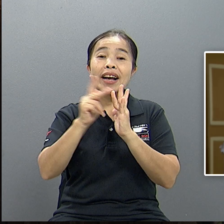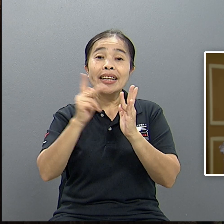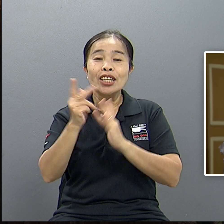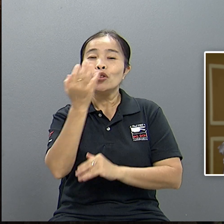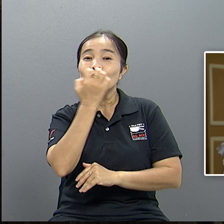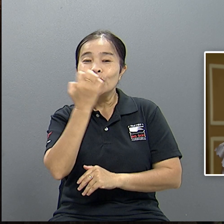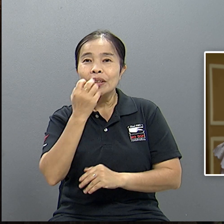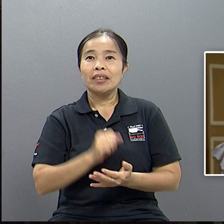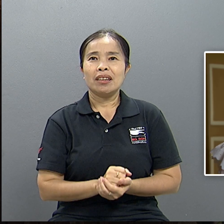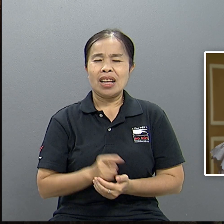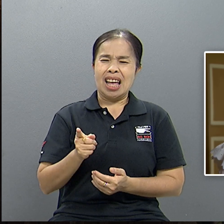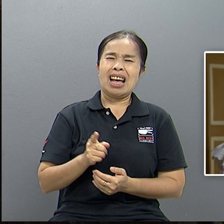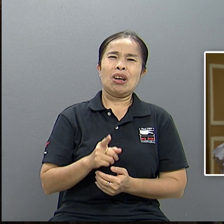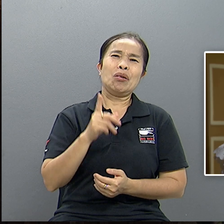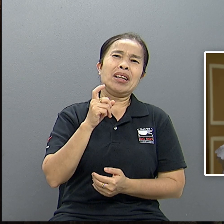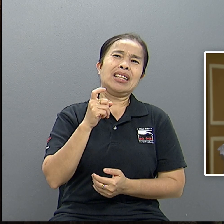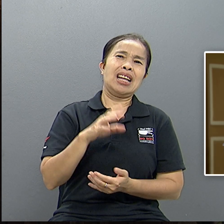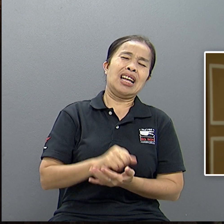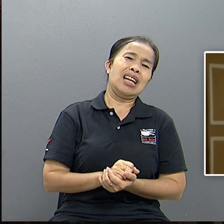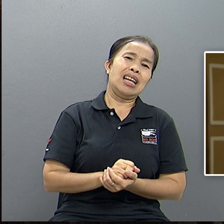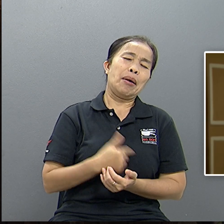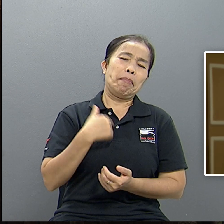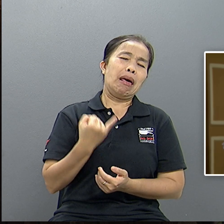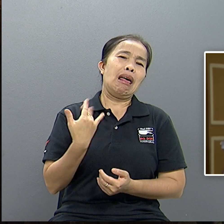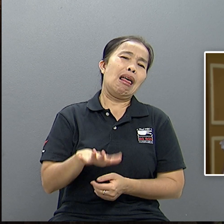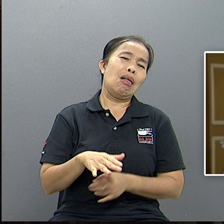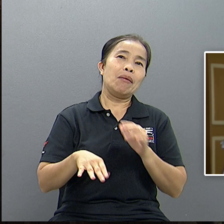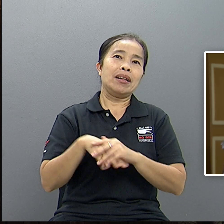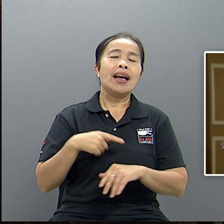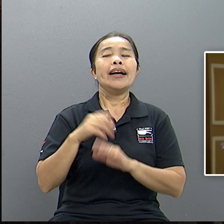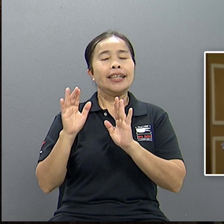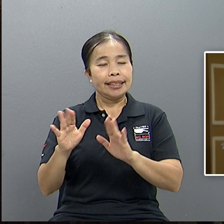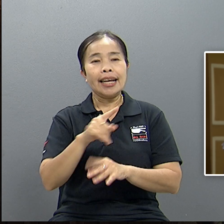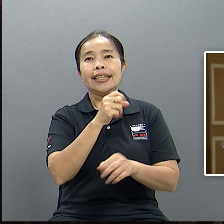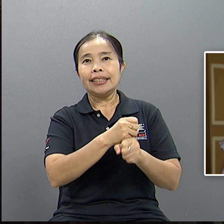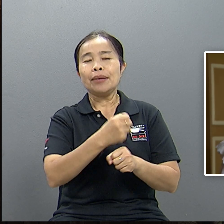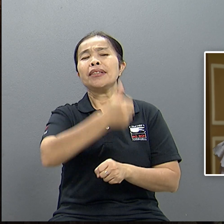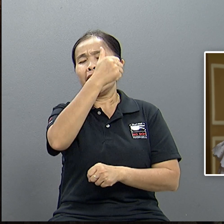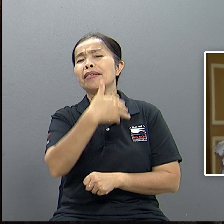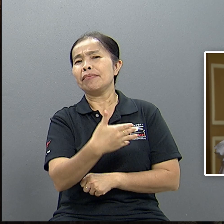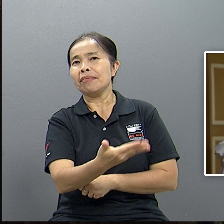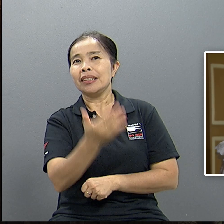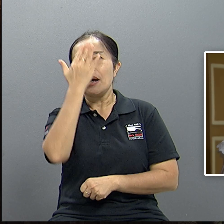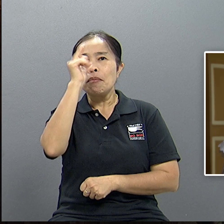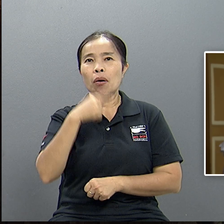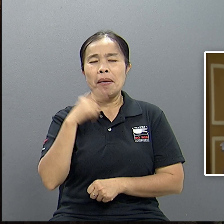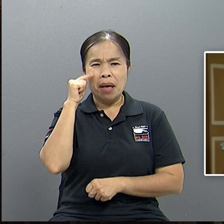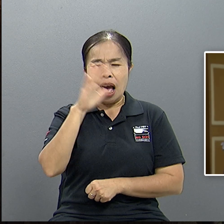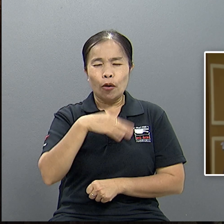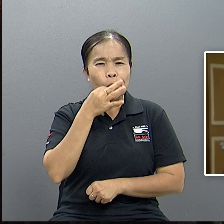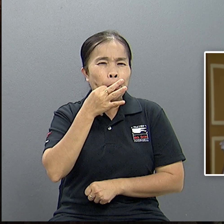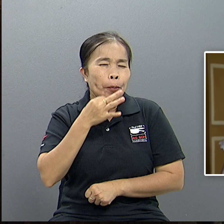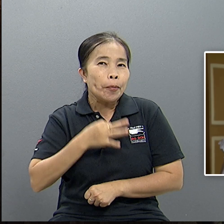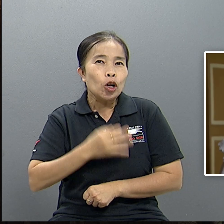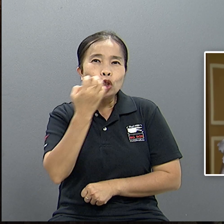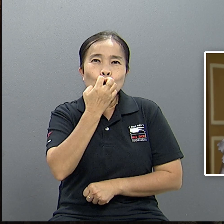แบบนี้เราก็แพ้สิคะคุณแม ่ให้คุณทองสำลีชนะไปเถอะจ้ะเพราะว่าแม่ก็อยากรับทานครัวกริ้งเ